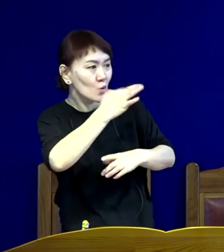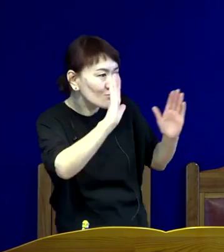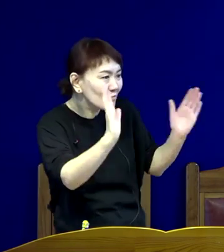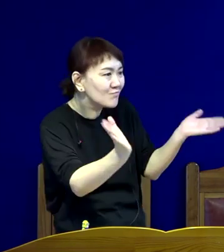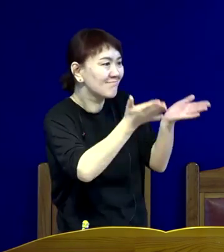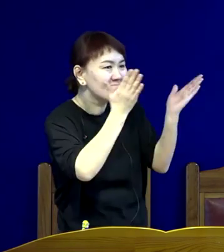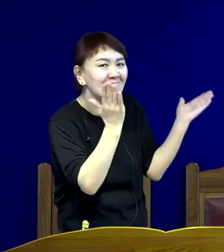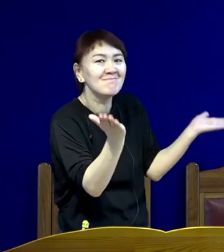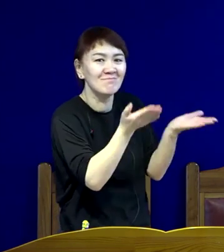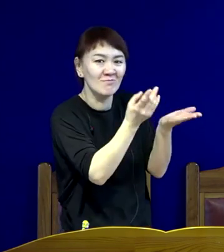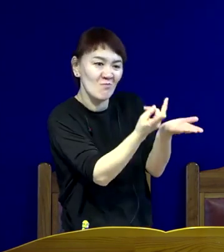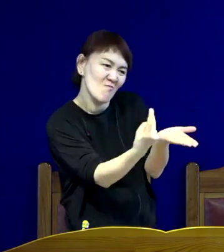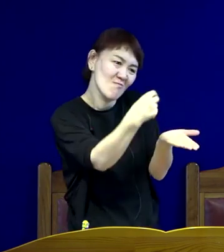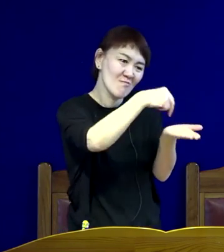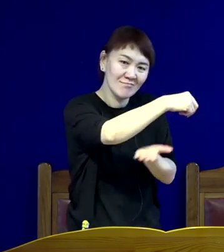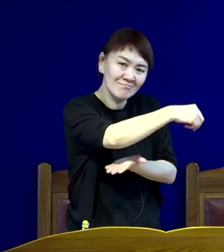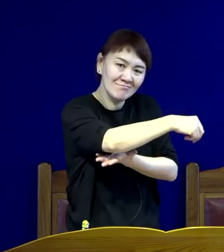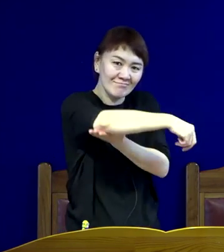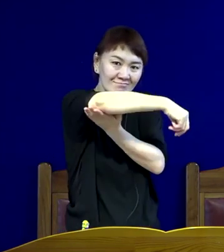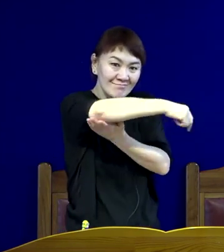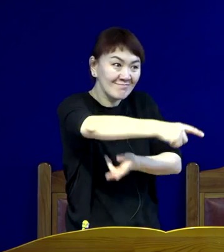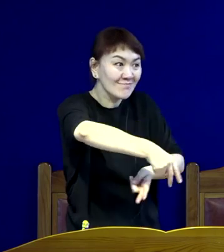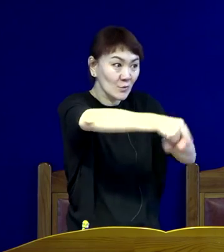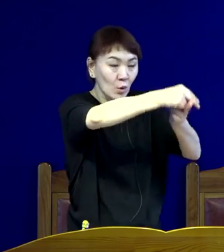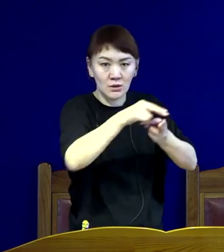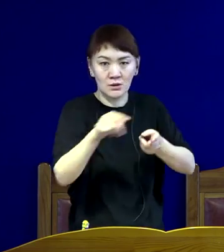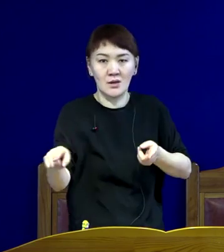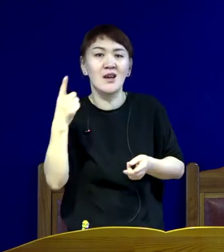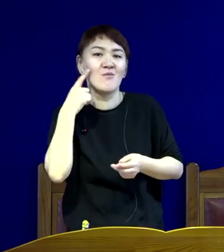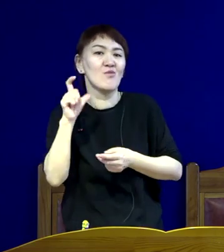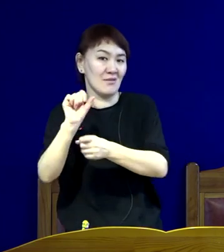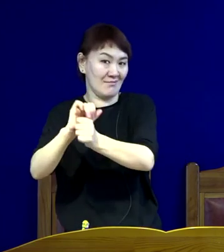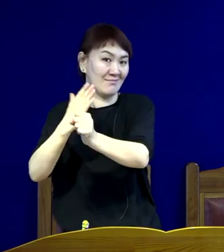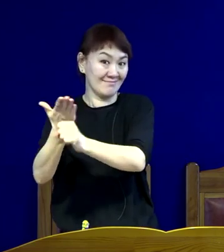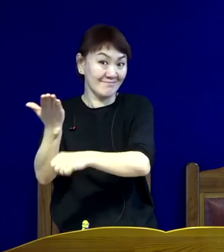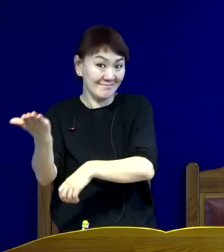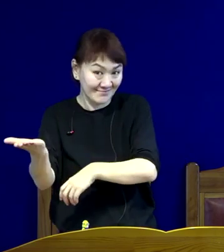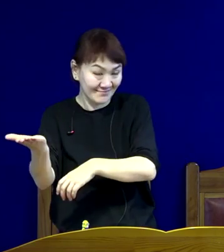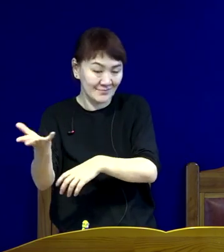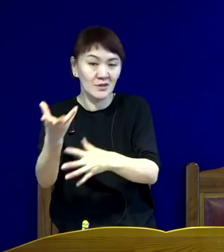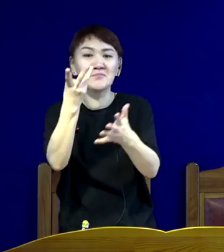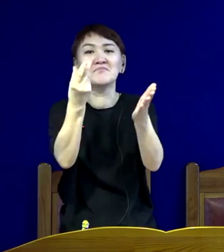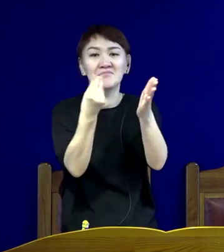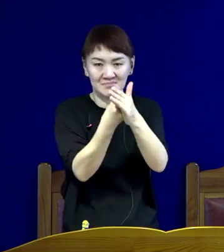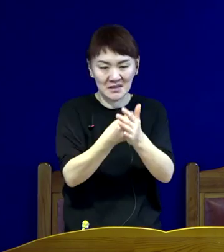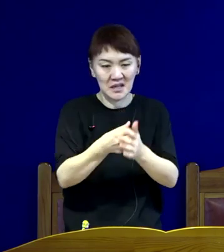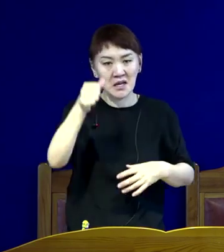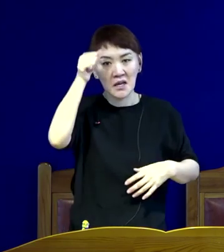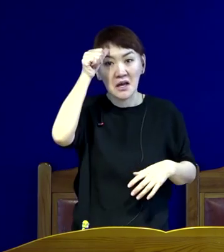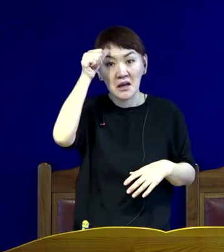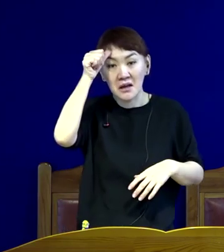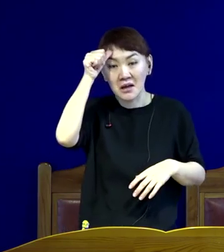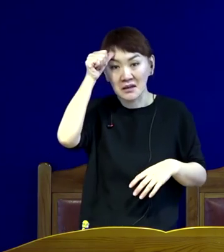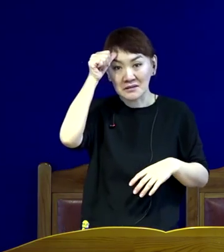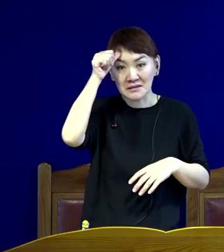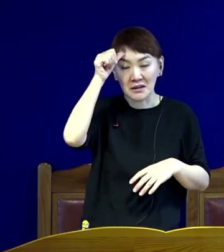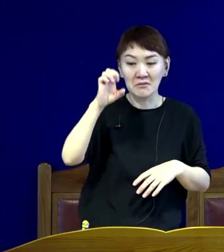үүрэг. Тэгэхээр магадгүй буруудчих юм бол Ева сайн мөг мэдүүлэгч бодож